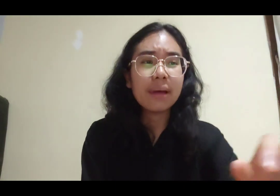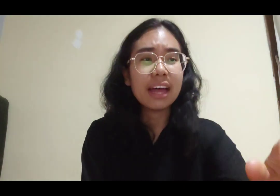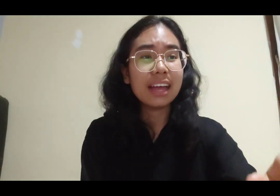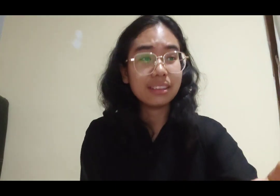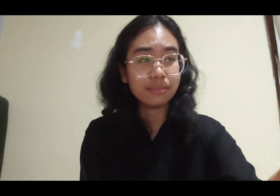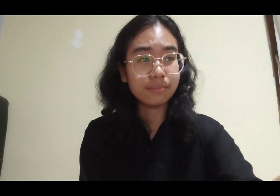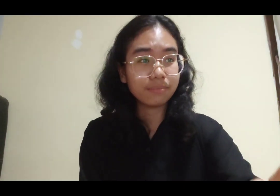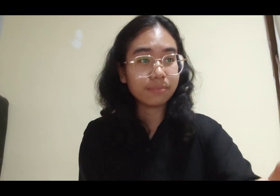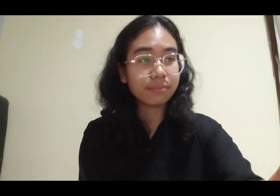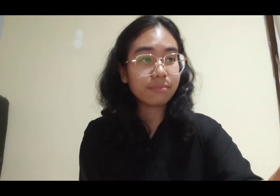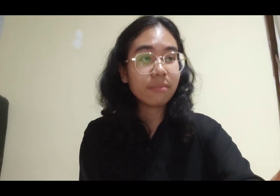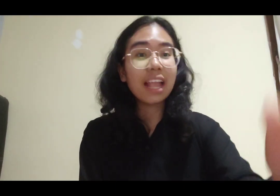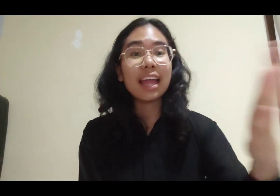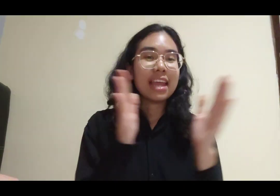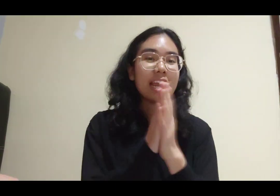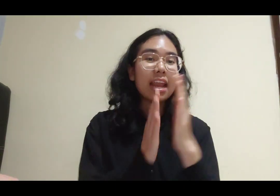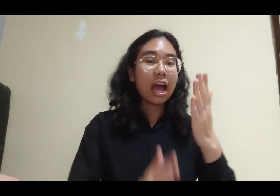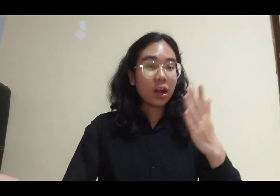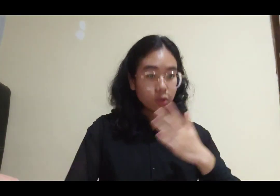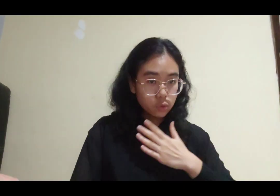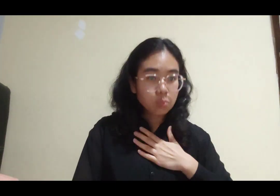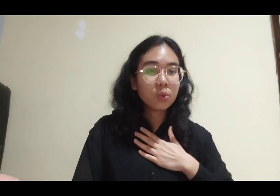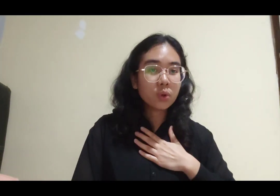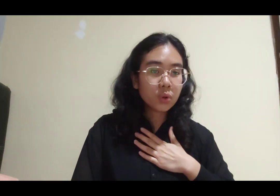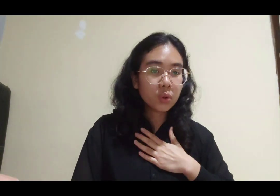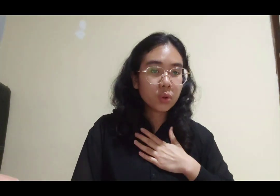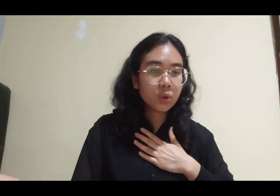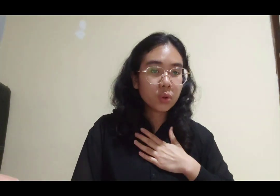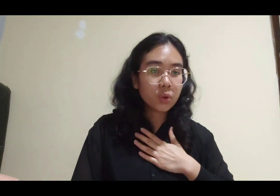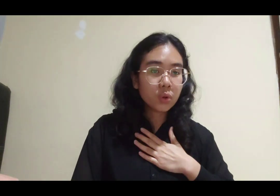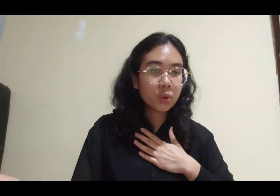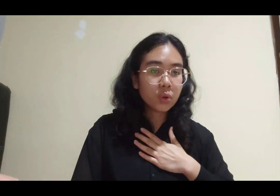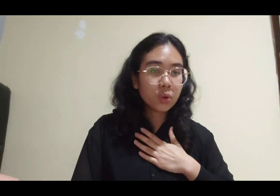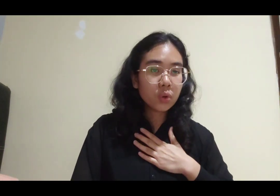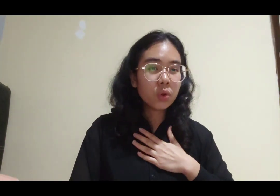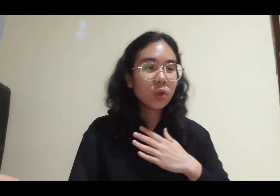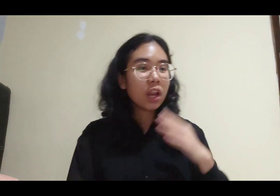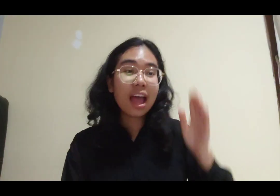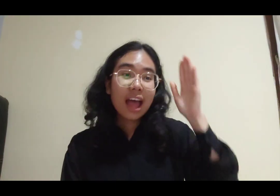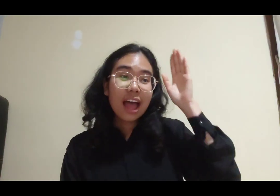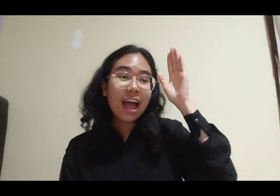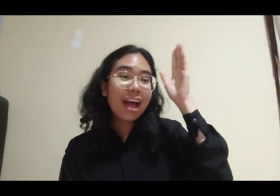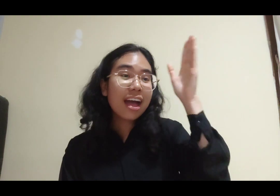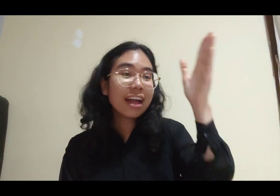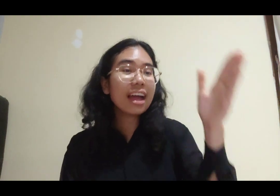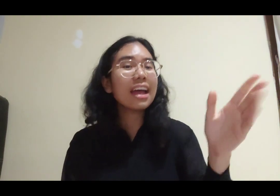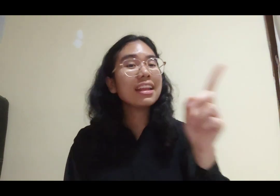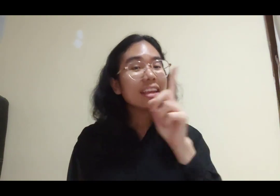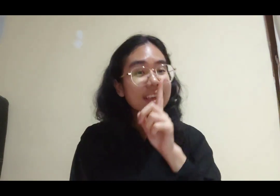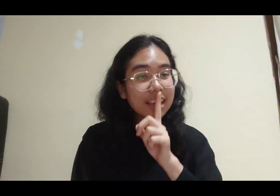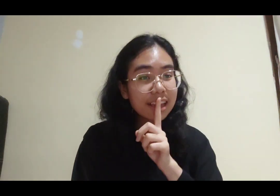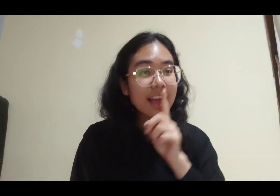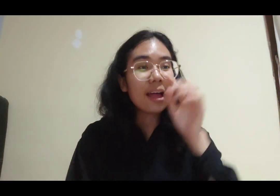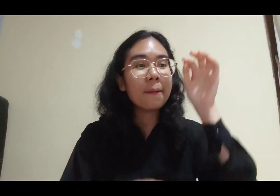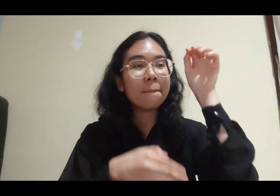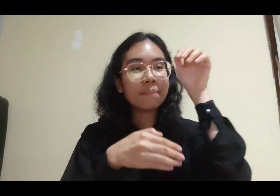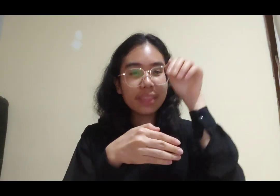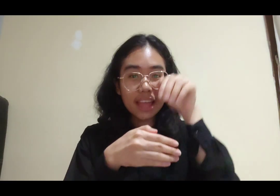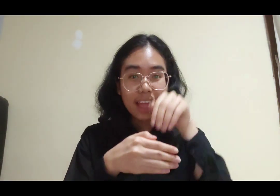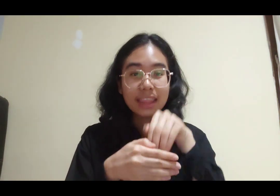kekelaman, dan aku pun akan diam